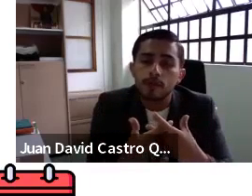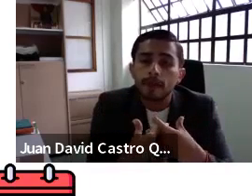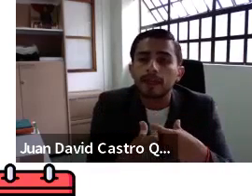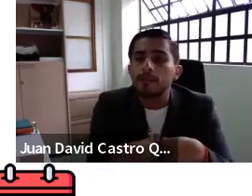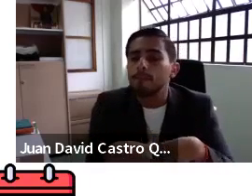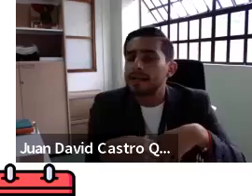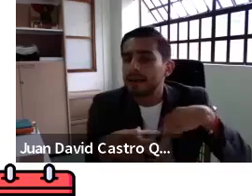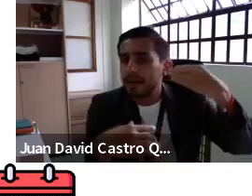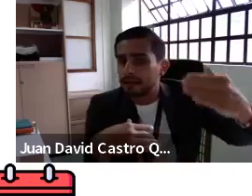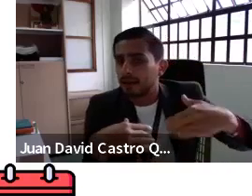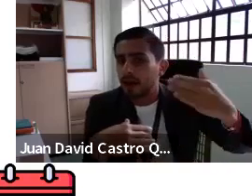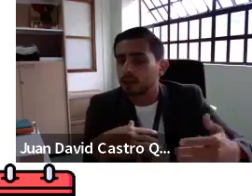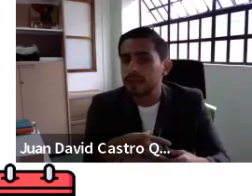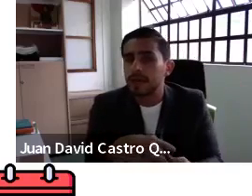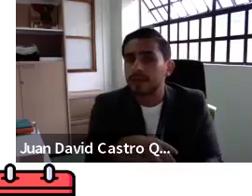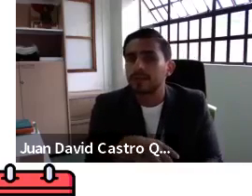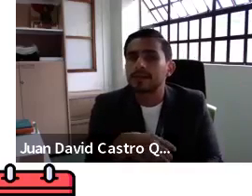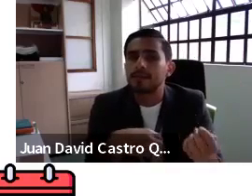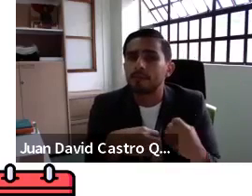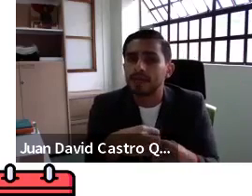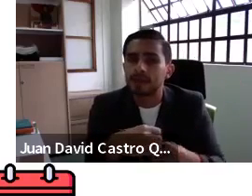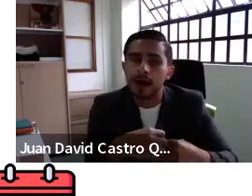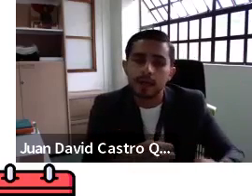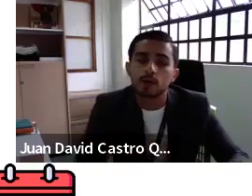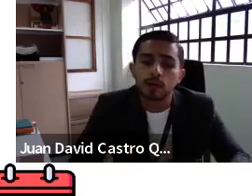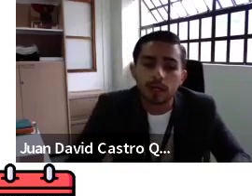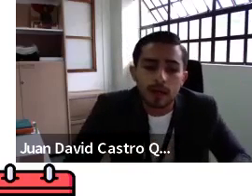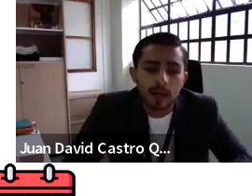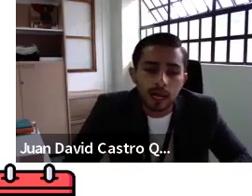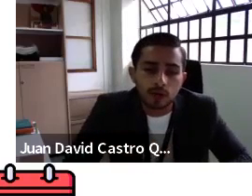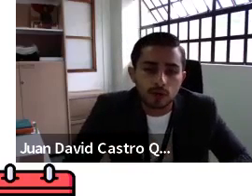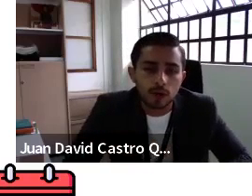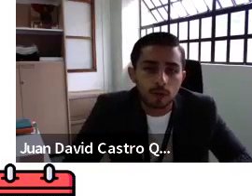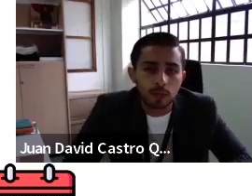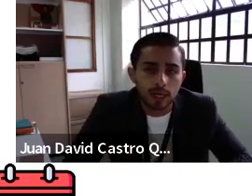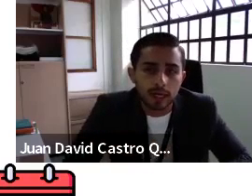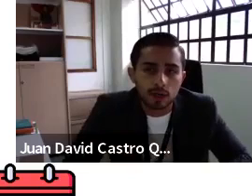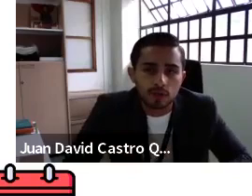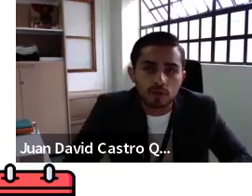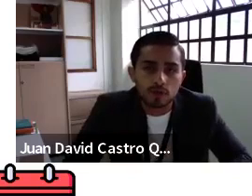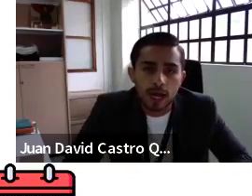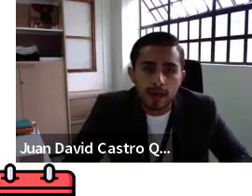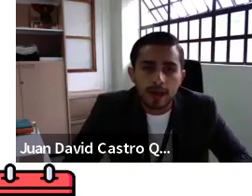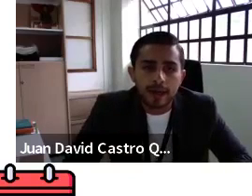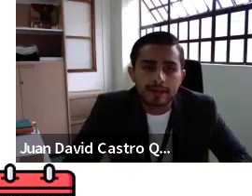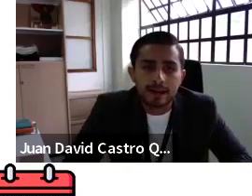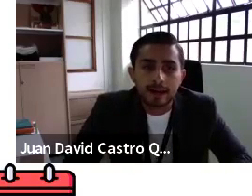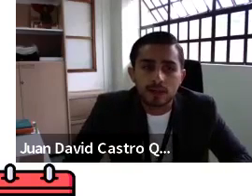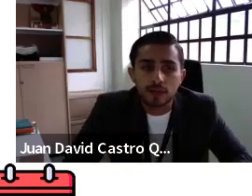y más adelante, años más adelante, se empieza a incluir la noción de comunidad y la noción social en esa relación